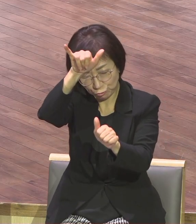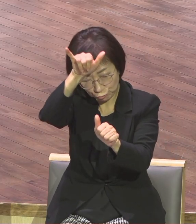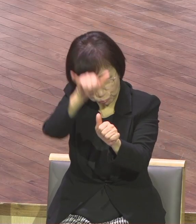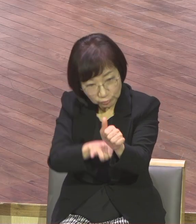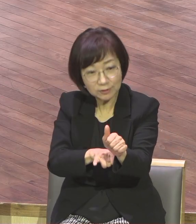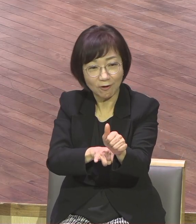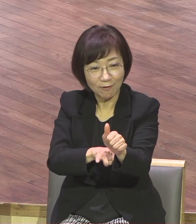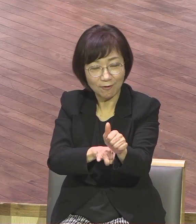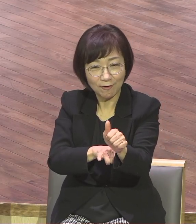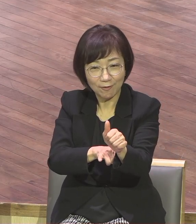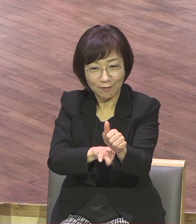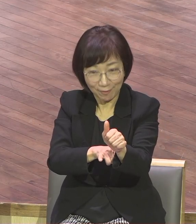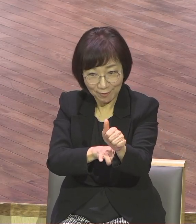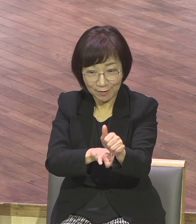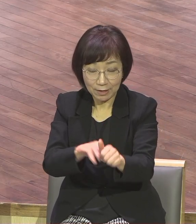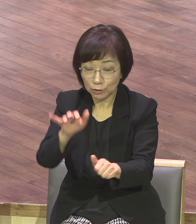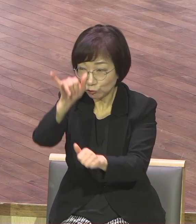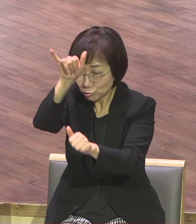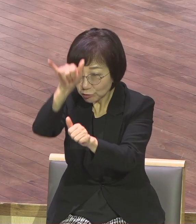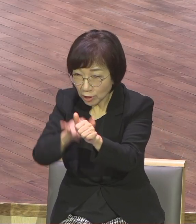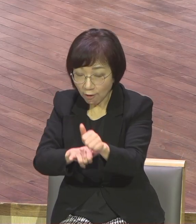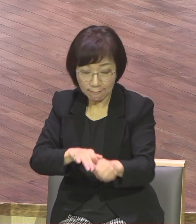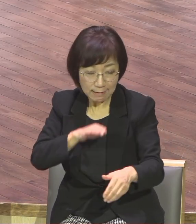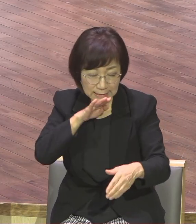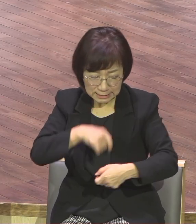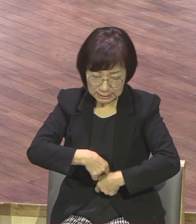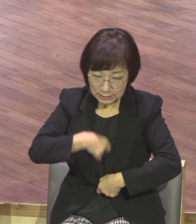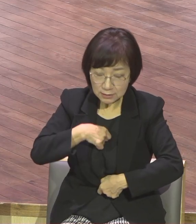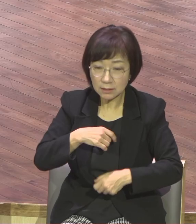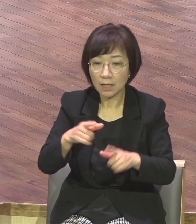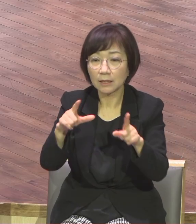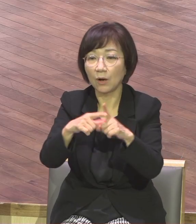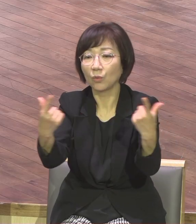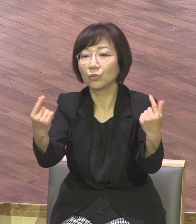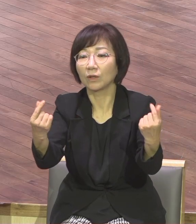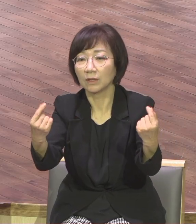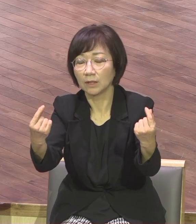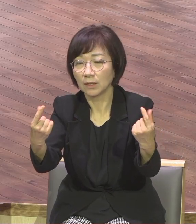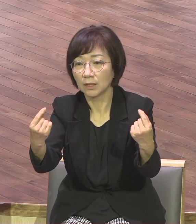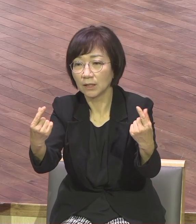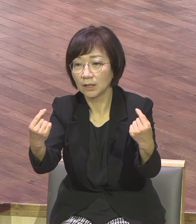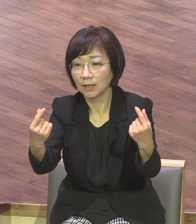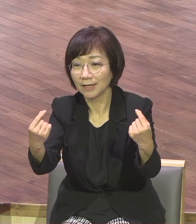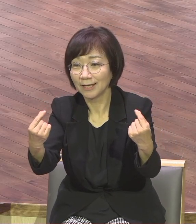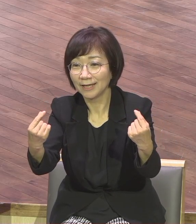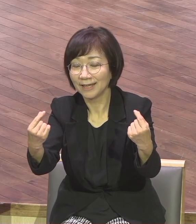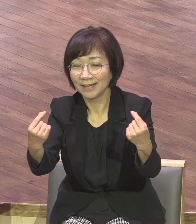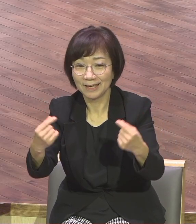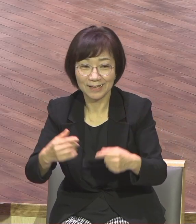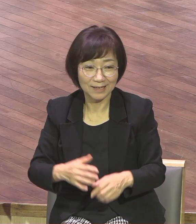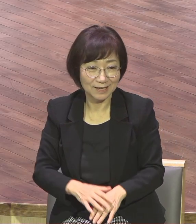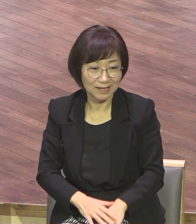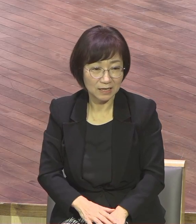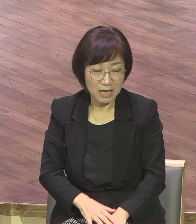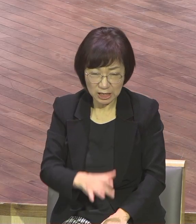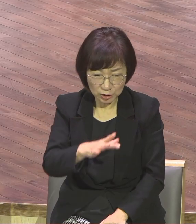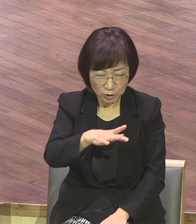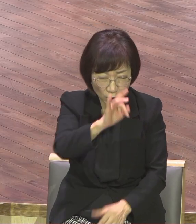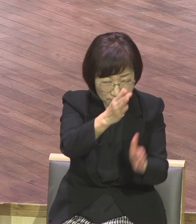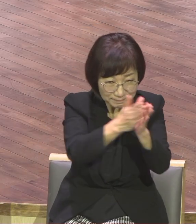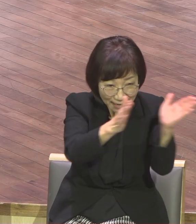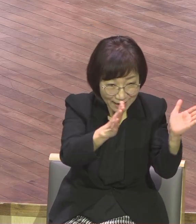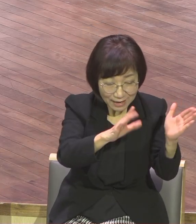여기서 충성도 피스토스입니다. 진실하다는 것은요, 그게 뭔 뜻입니까? 처음과 나중에 변함이 없는